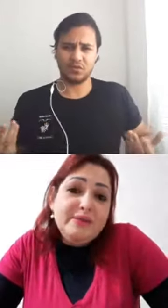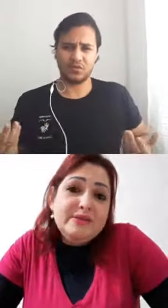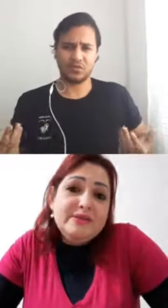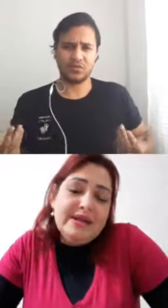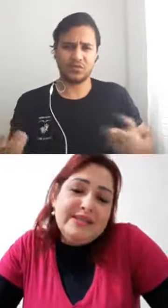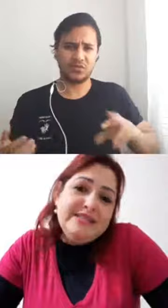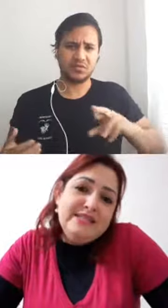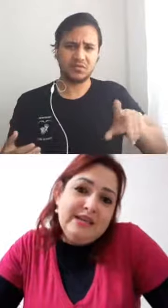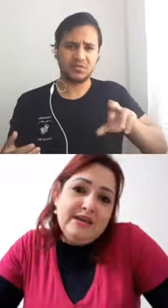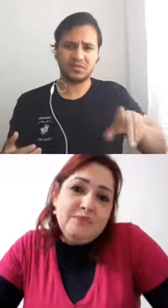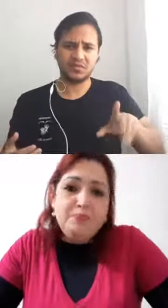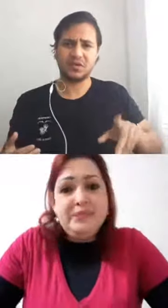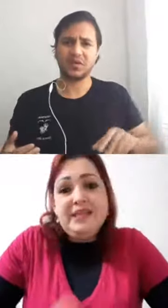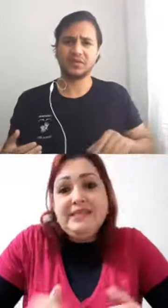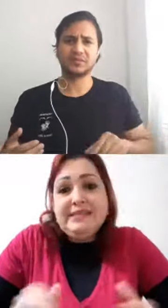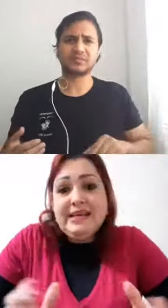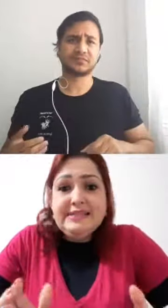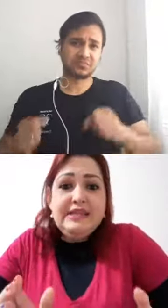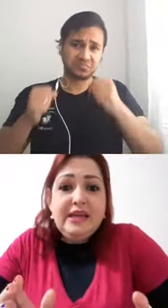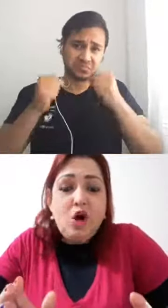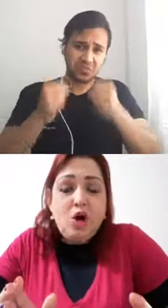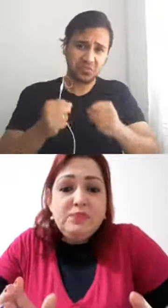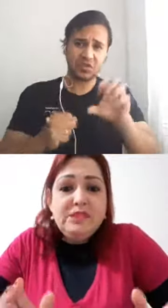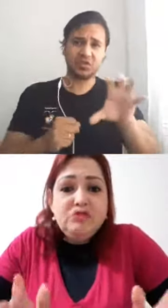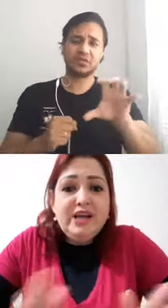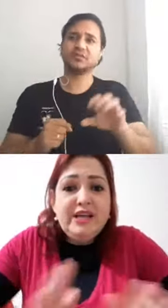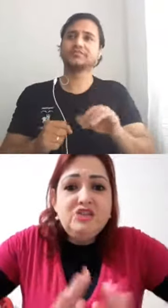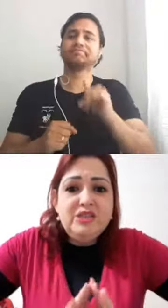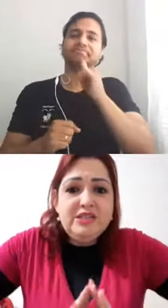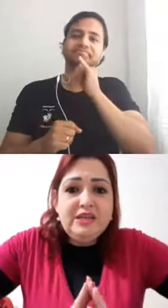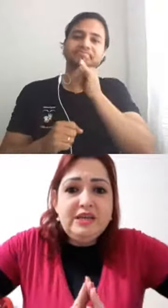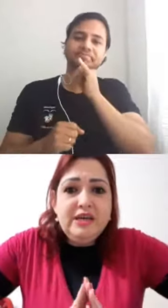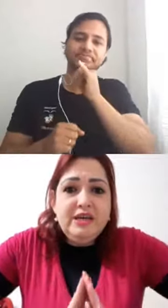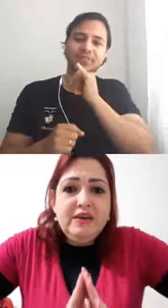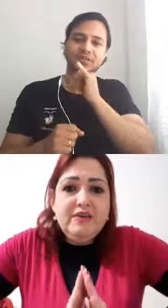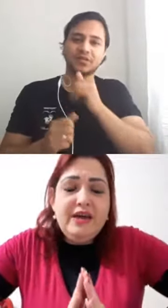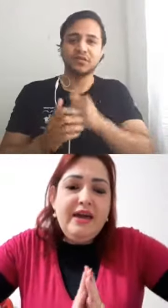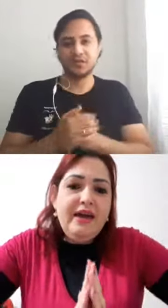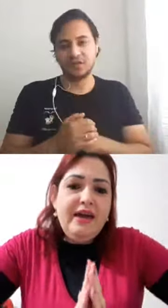por. Assim, poderia ser assim, né, Robson? Então, já que a gente